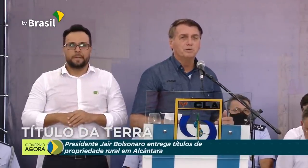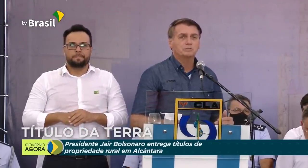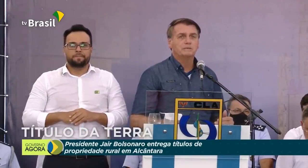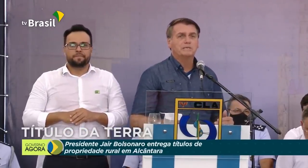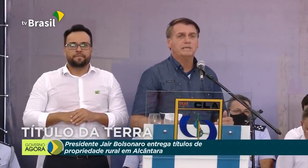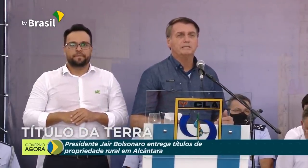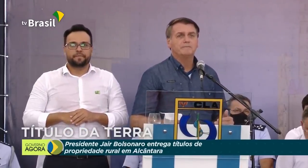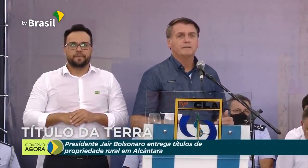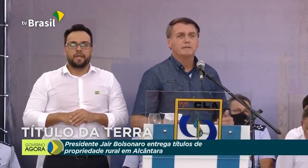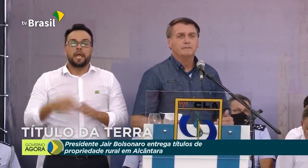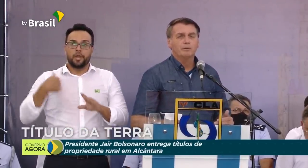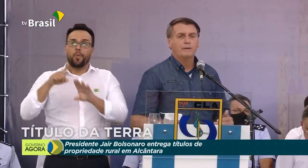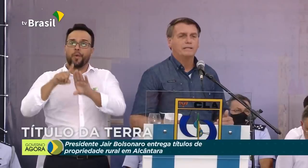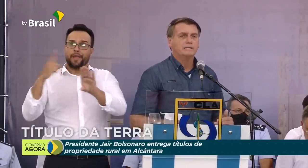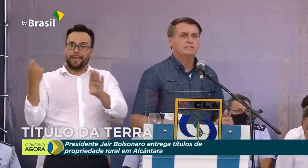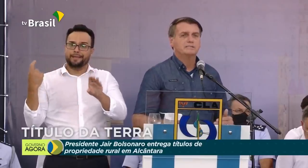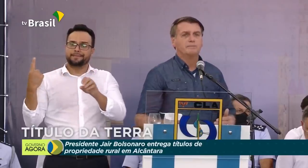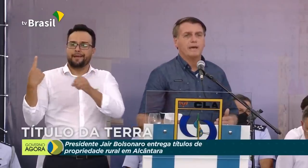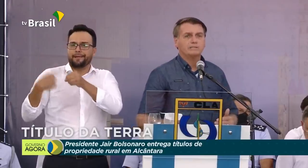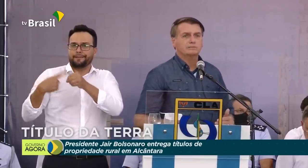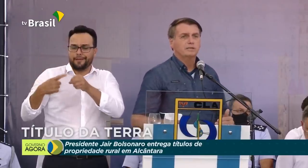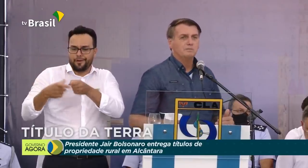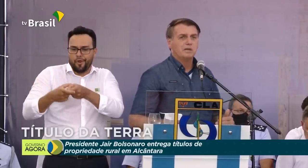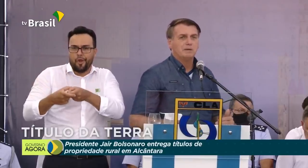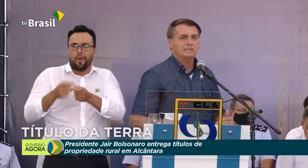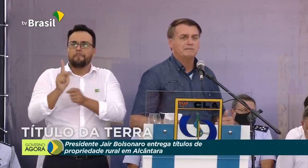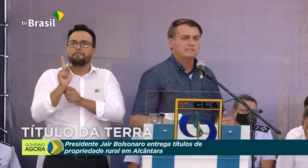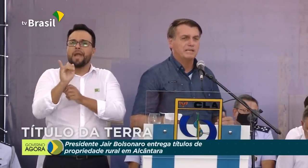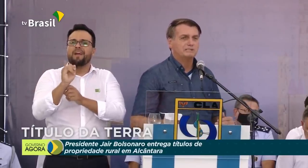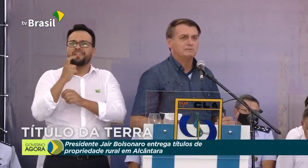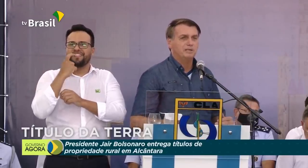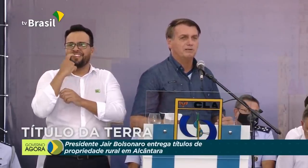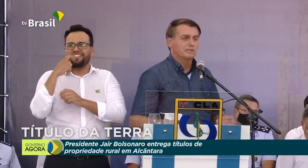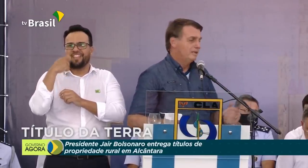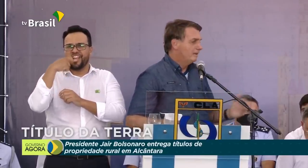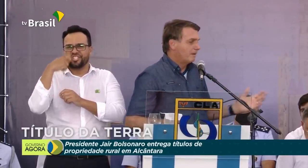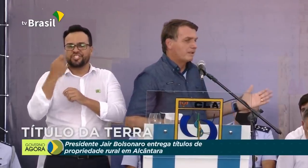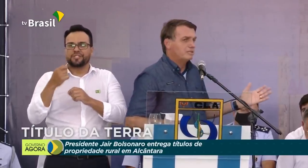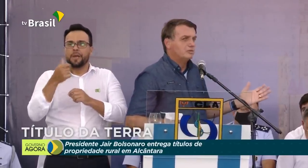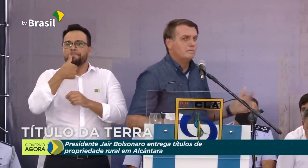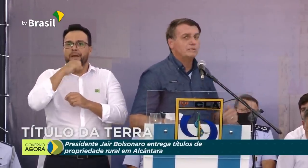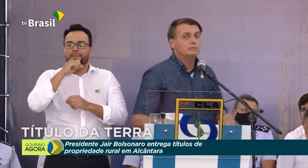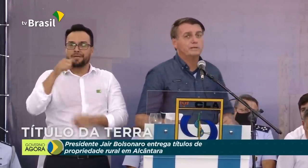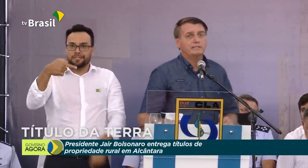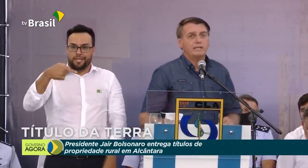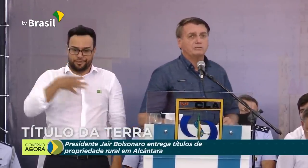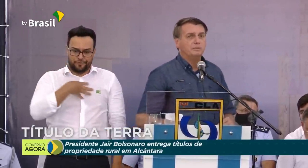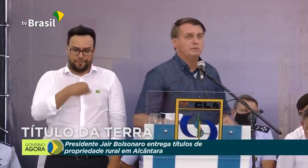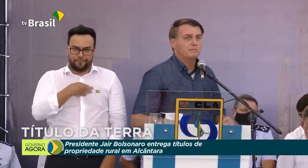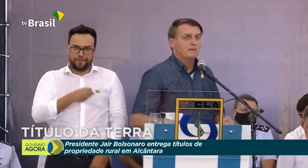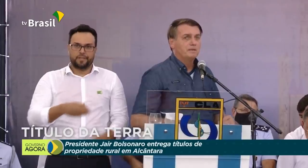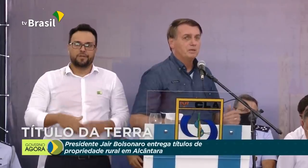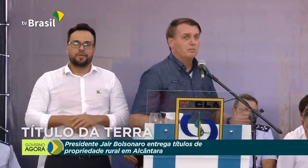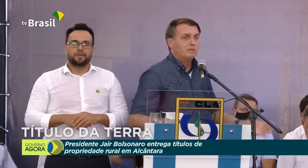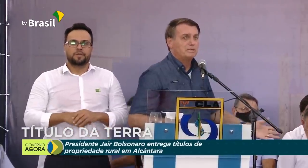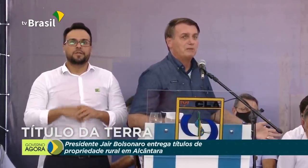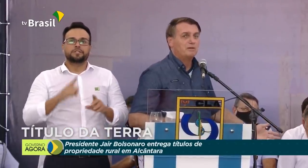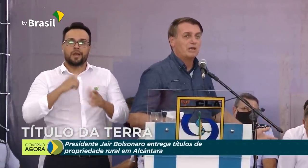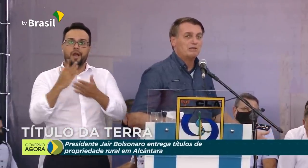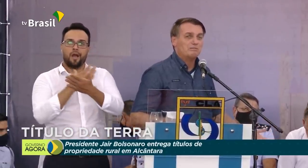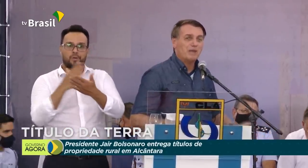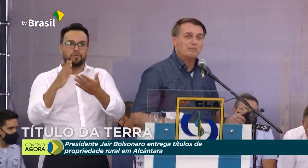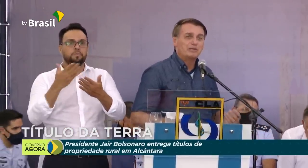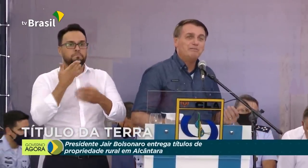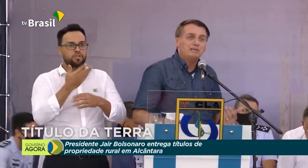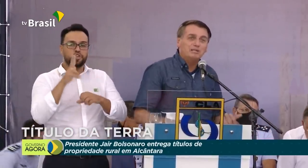cidade muito pequena, meu pai era dentista prático, minha mãe teve 7 filhos, presente algumas autoridades comigo. Eu pediria que